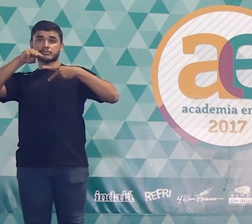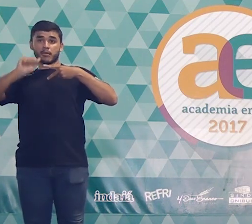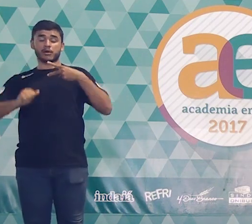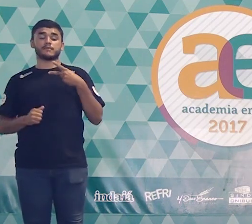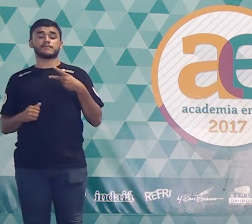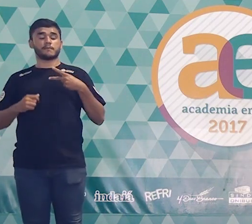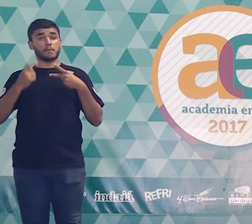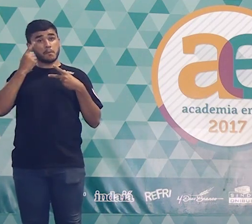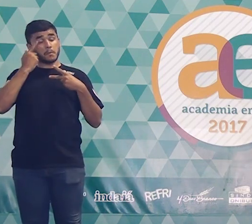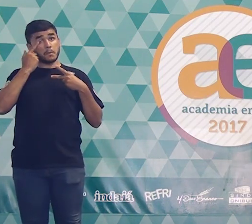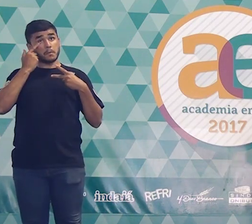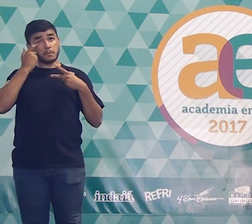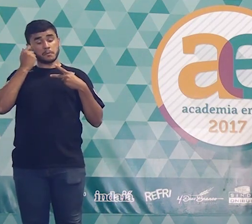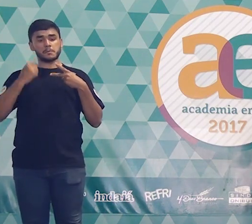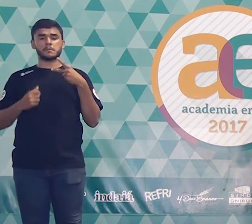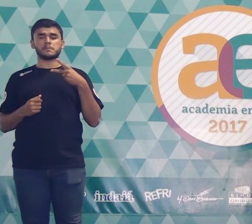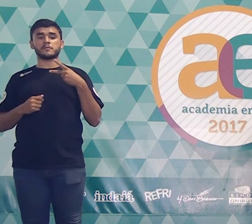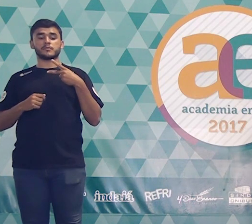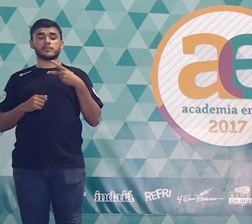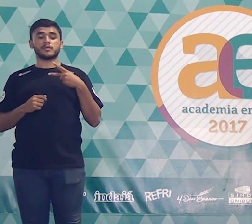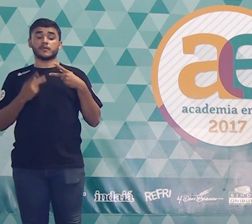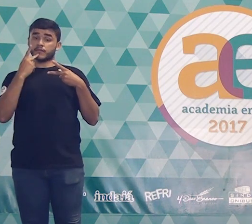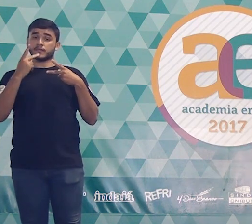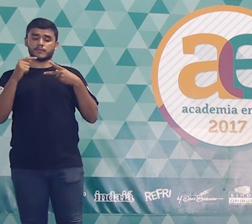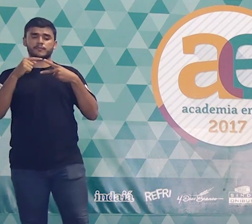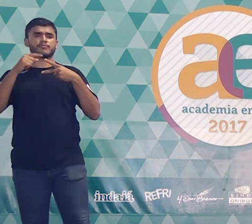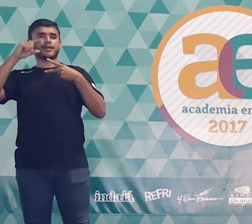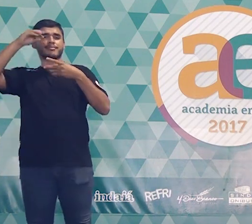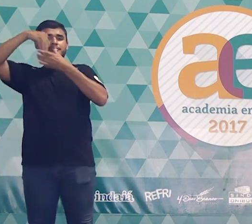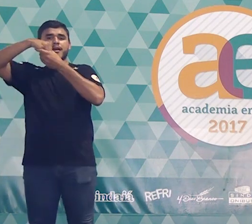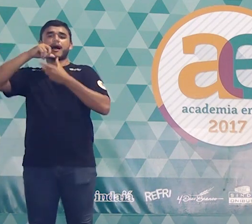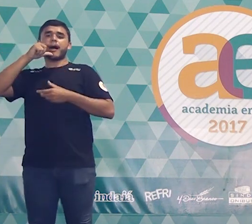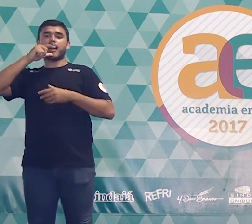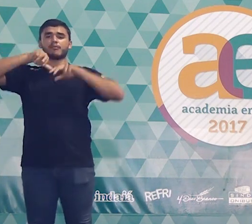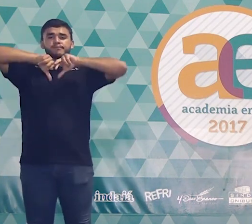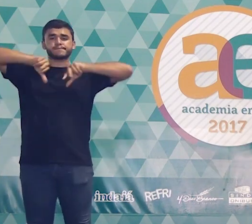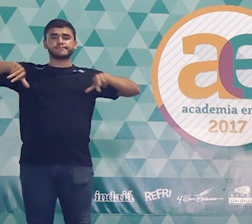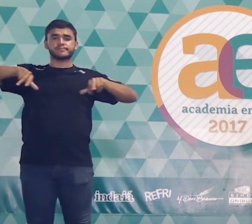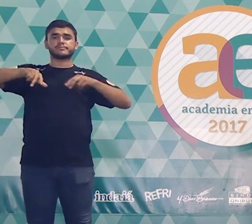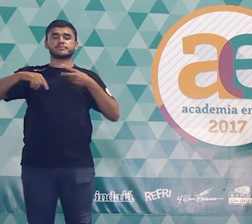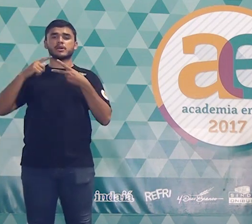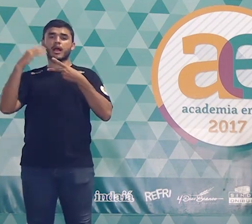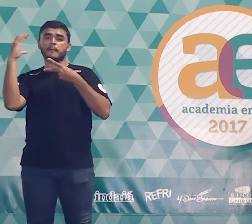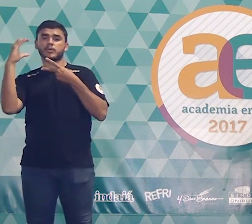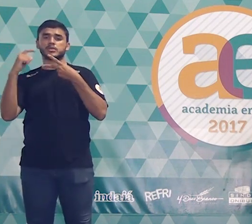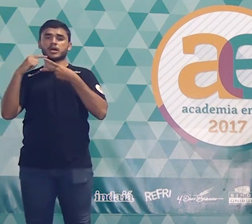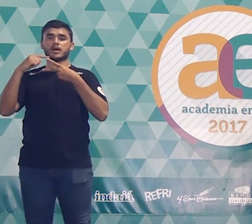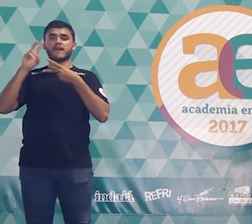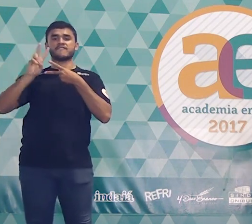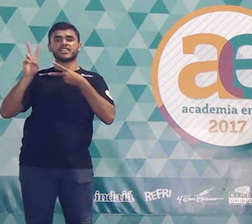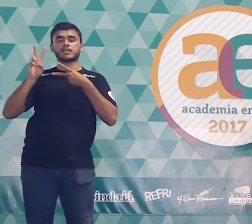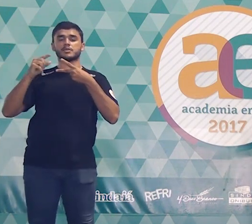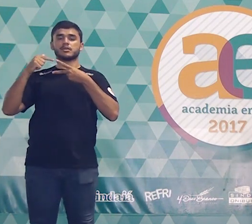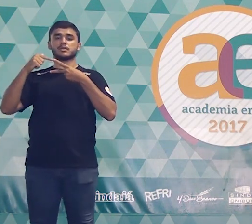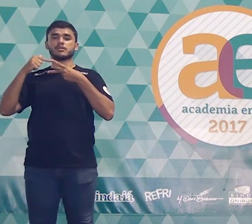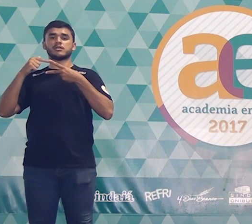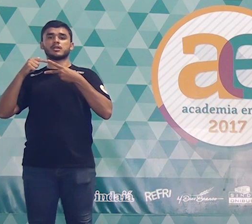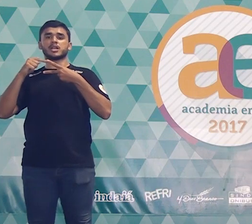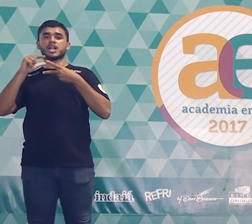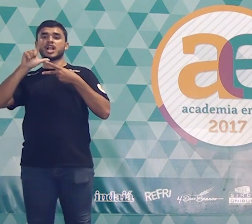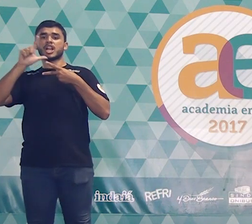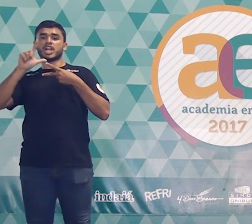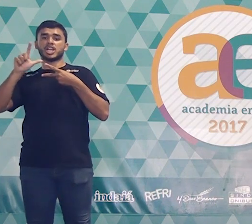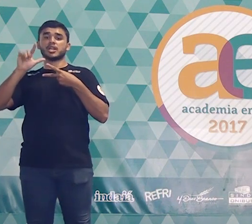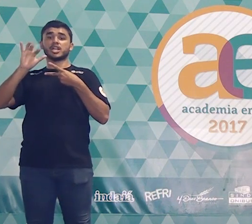que é exatamente composto de água, sais minerais, carboidratos, vitaminas, lipídios, ou seja,